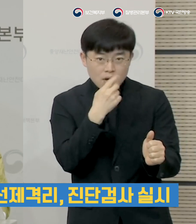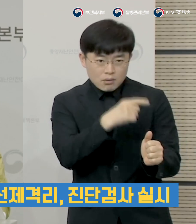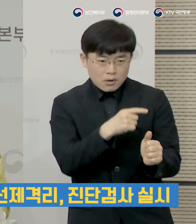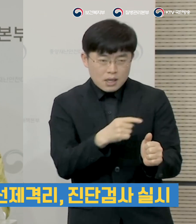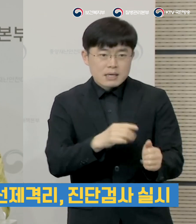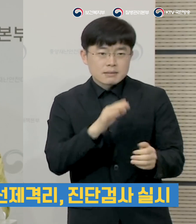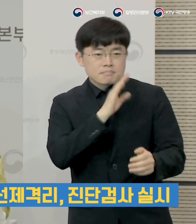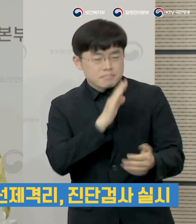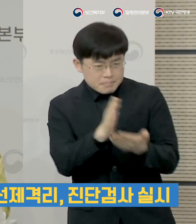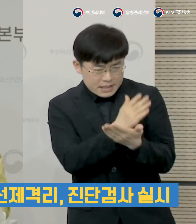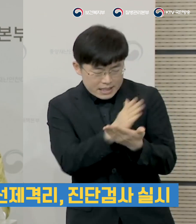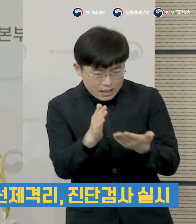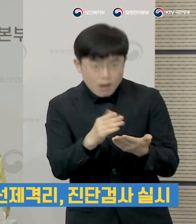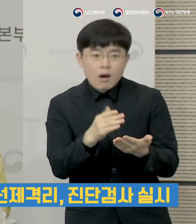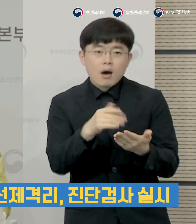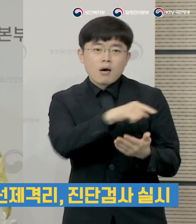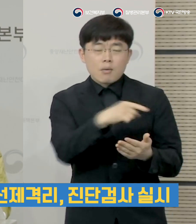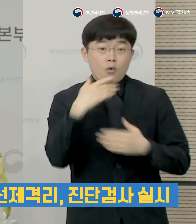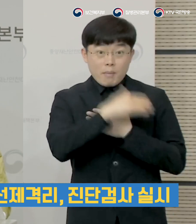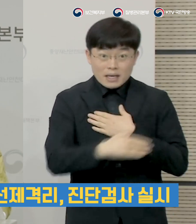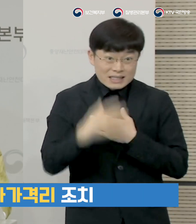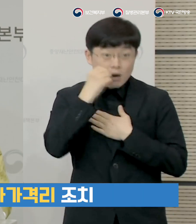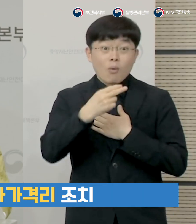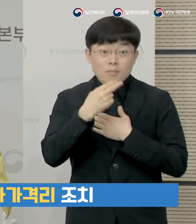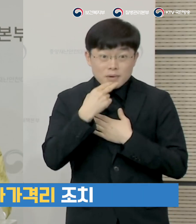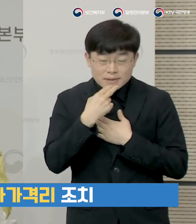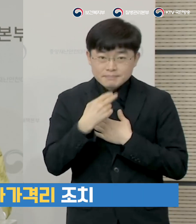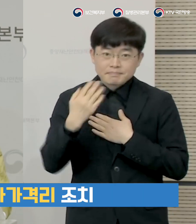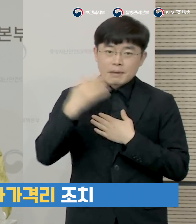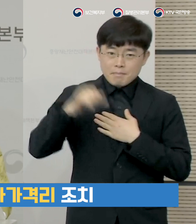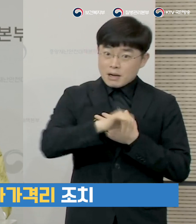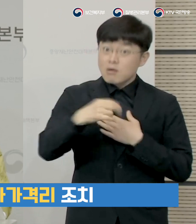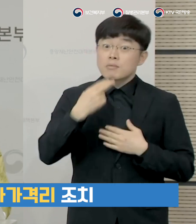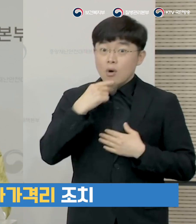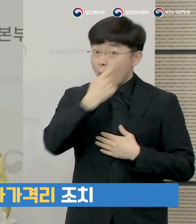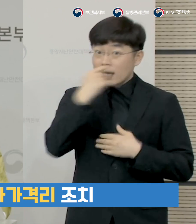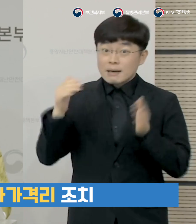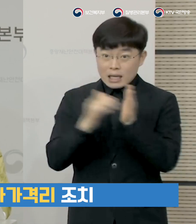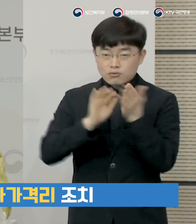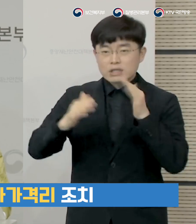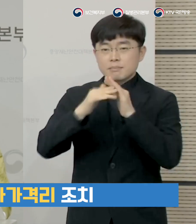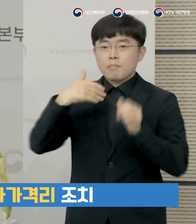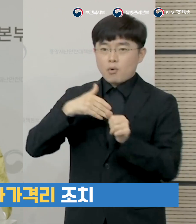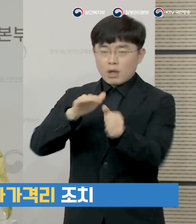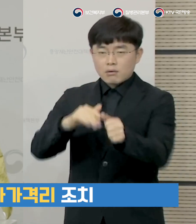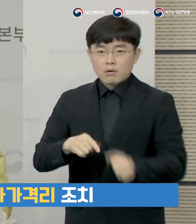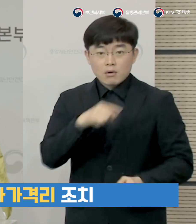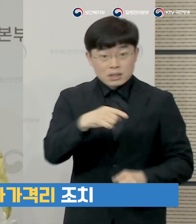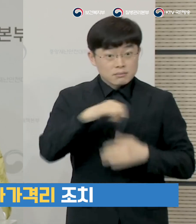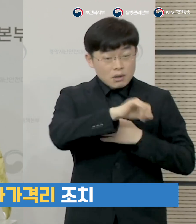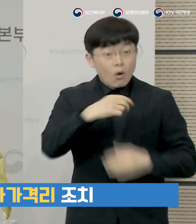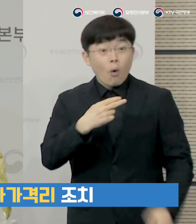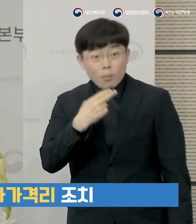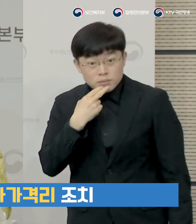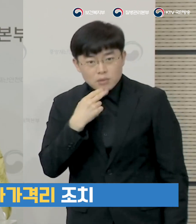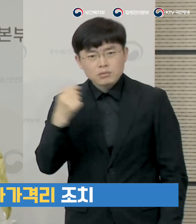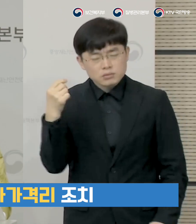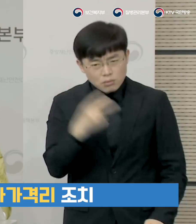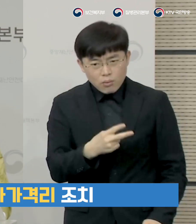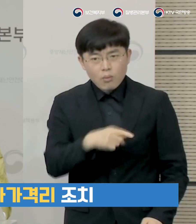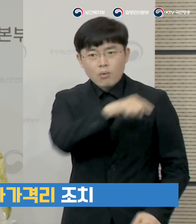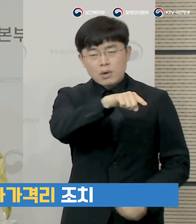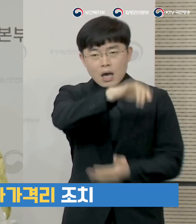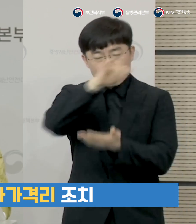음성을 확인한 후 귀가 조치합니다. 미국 입국자 중 증상이 없는 내국인과 장기 체류 목적